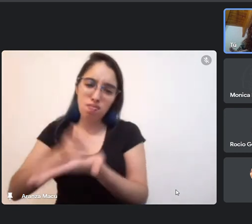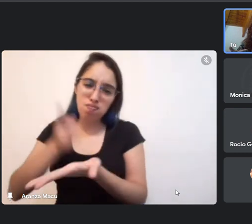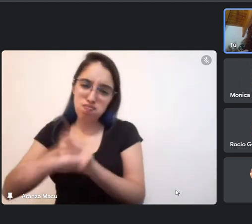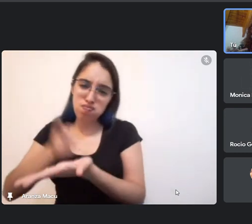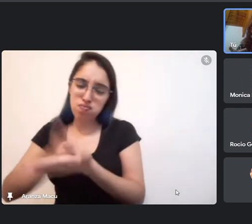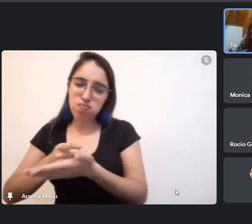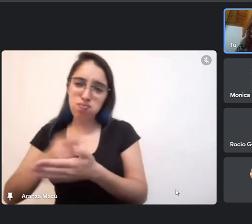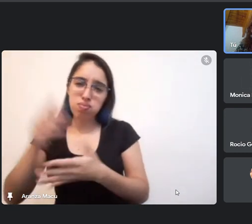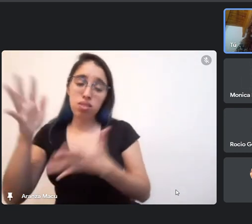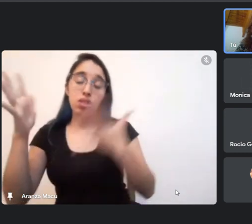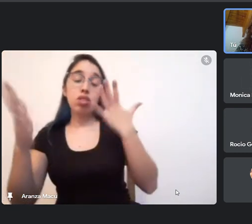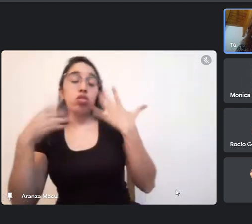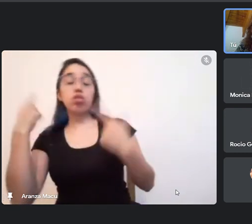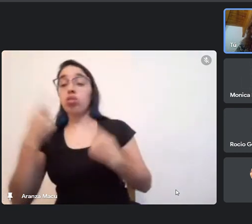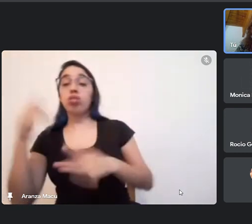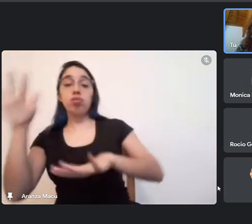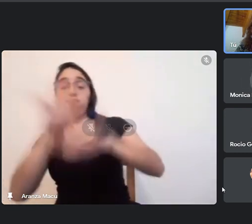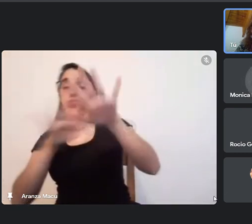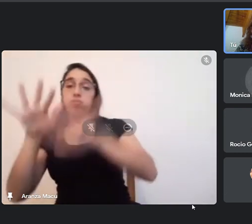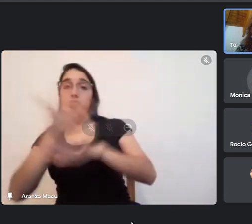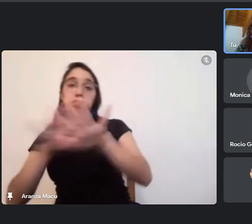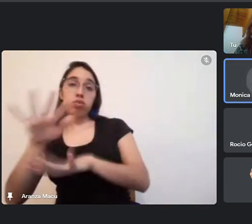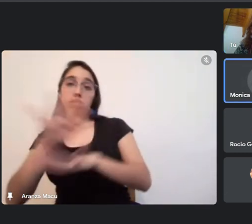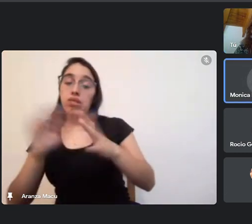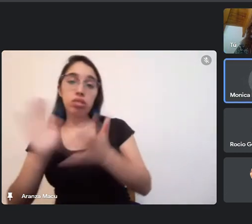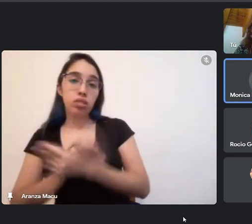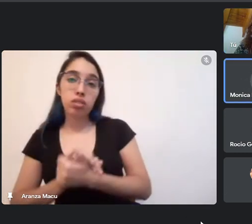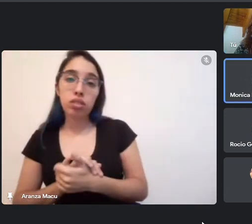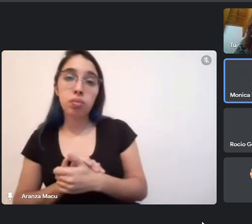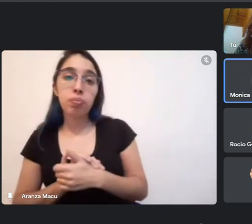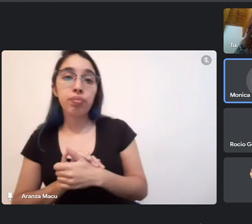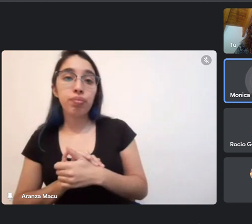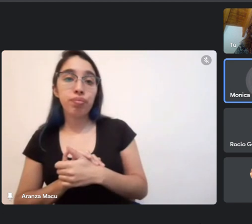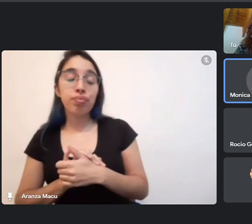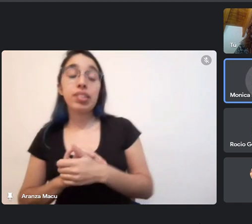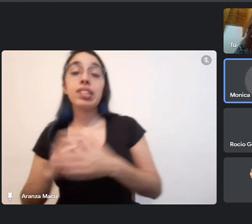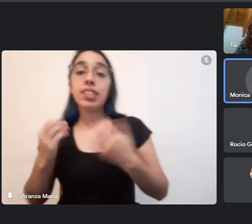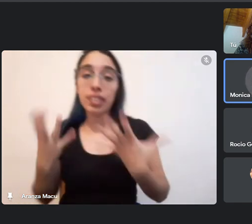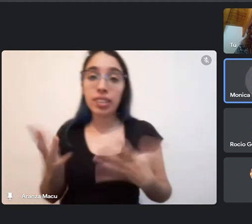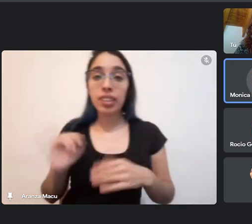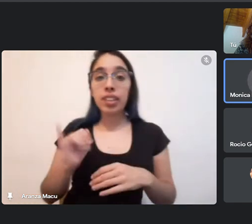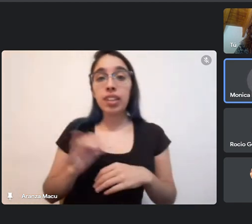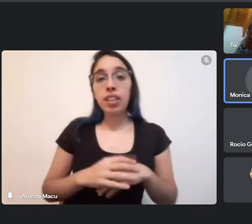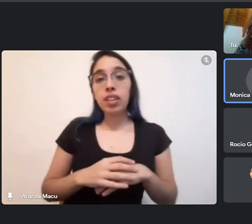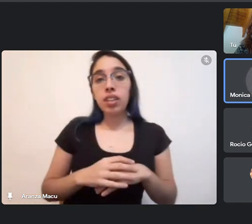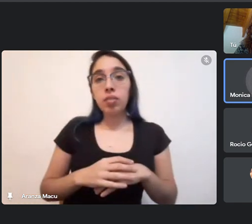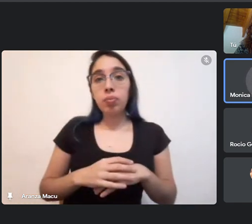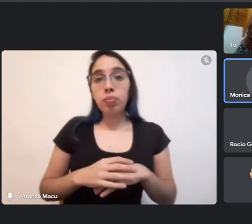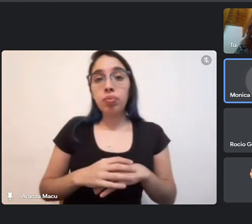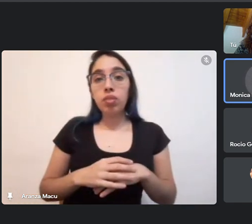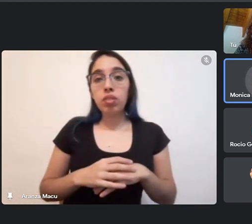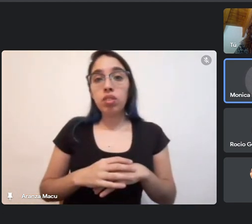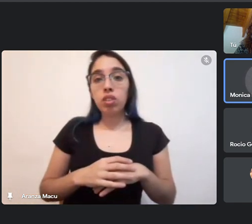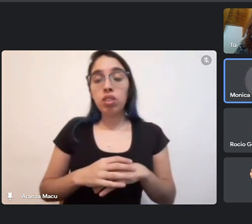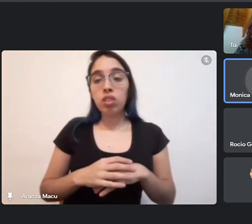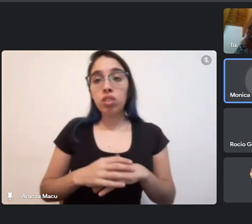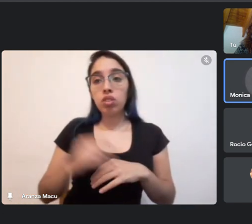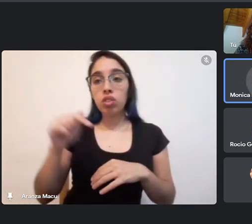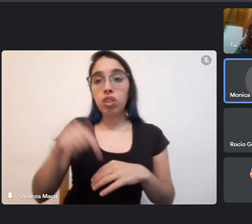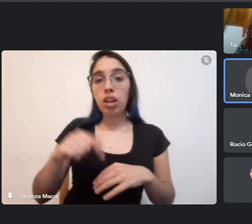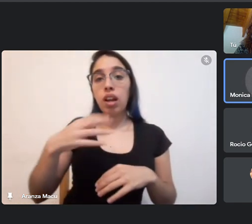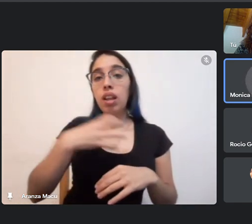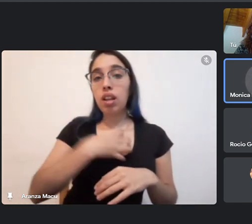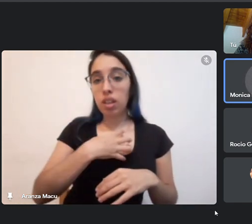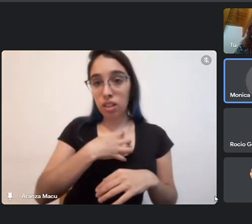organización que tenemos. Claro, sí. Así que bueno. Sí, yo voy a estar en la clase y bueno, me interesa mucho lo que